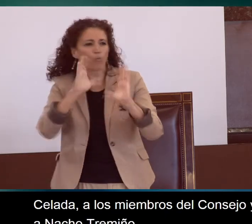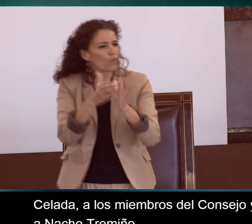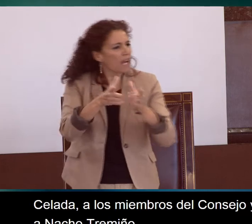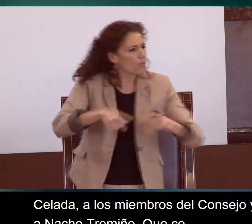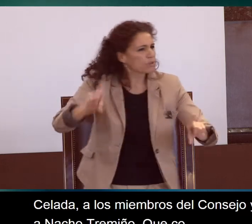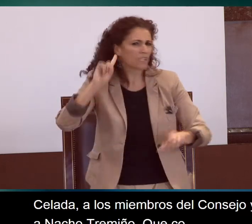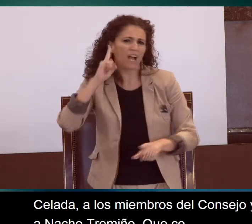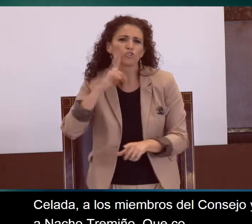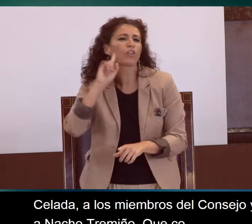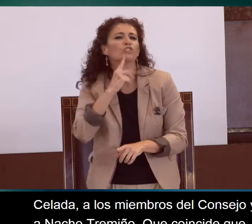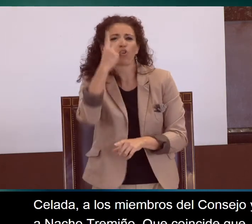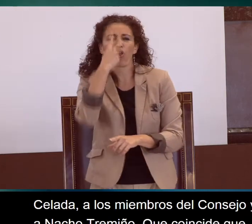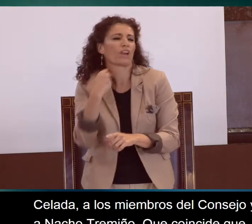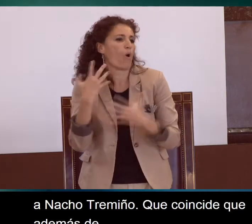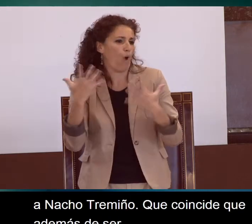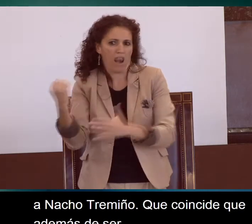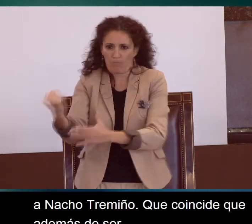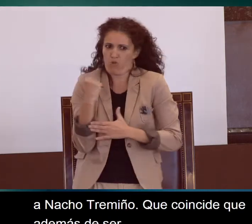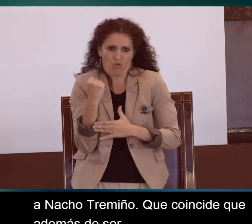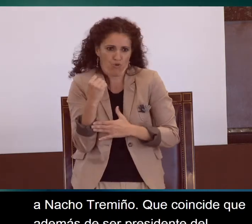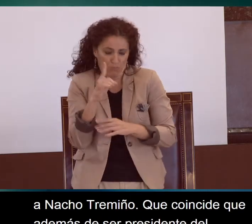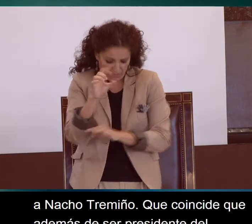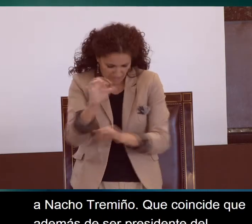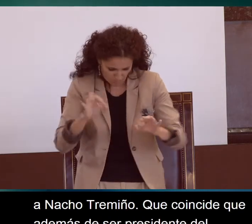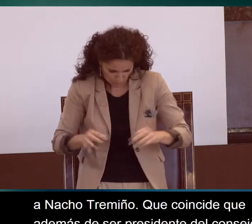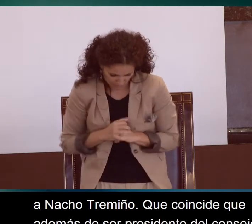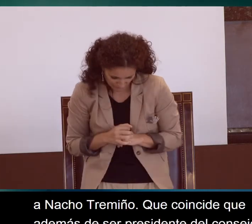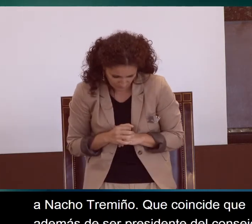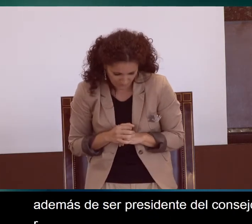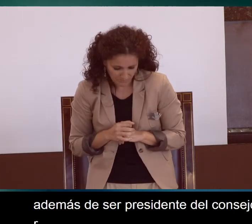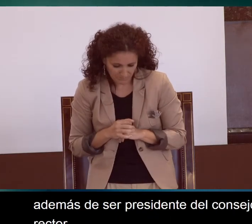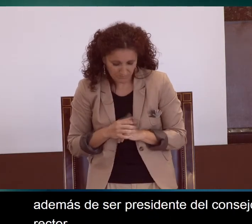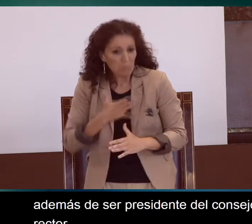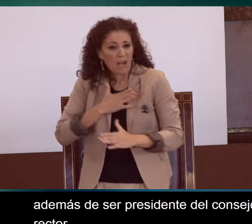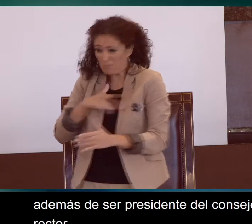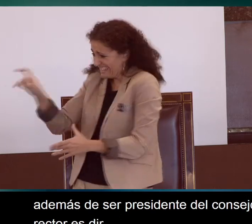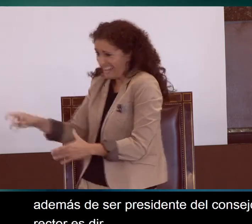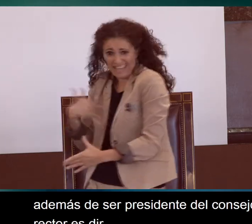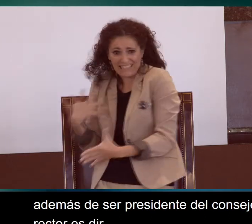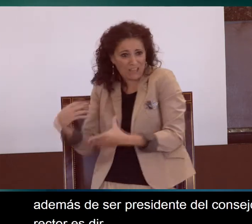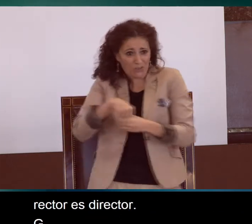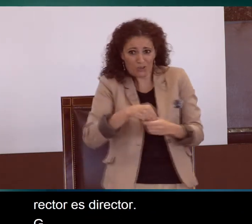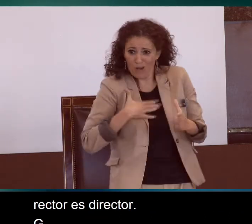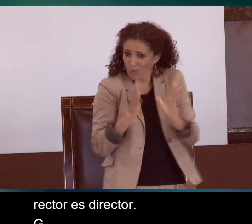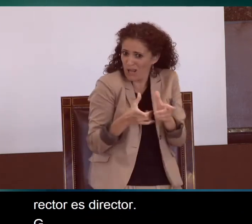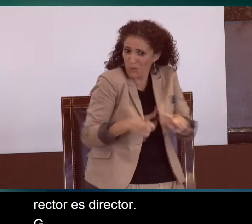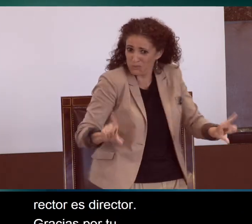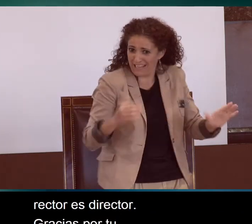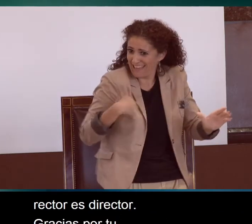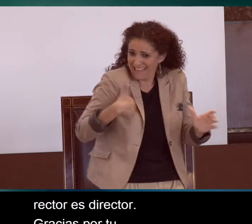entender que nuestras prioridades de la comunidad lingüística usuaria de la lengua de signos, tanto de personas sordas o sordociegas, nos has dado tu apoyo al 100%.